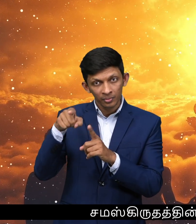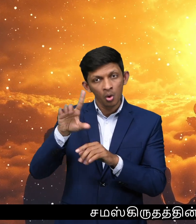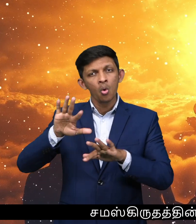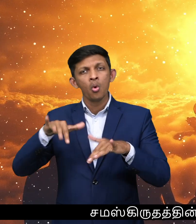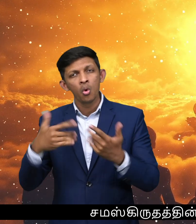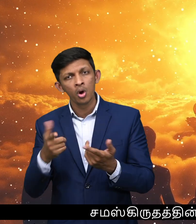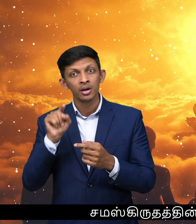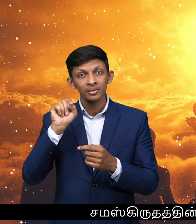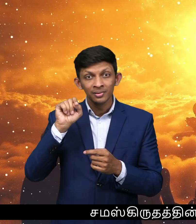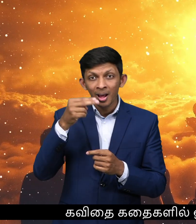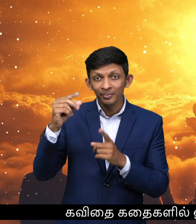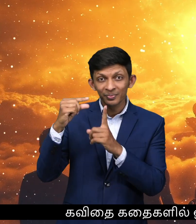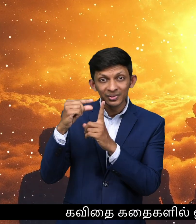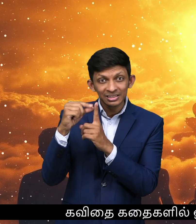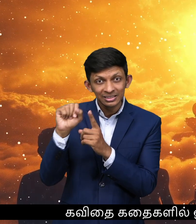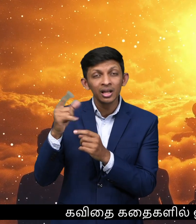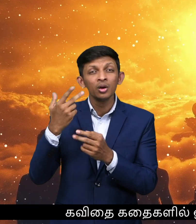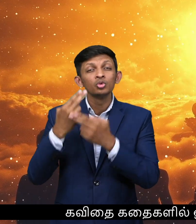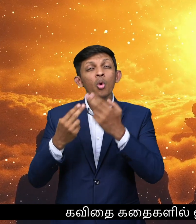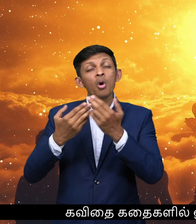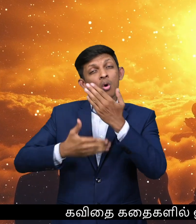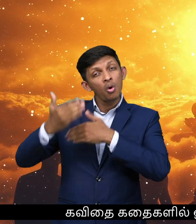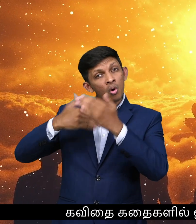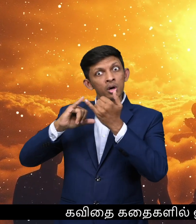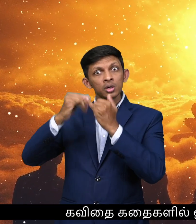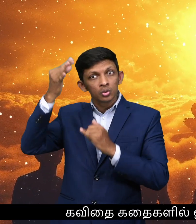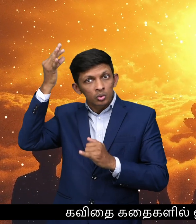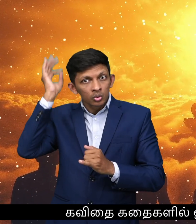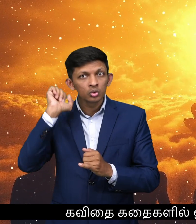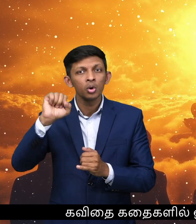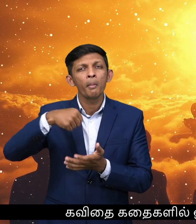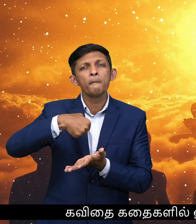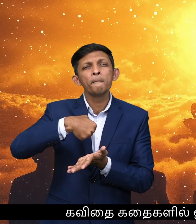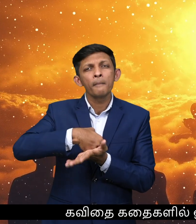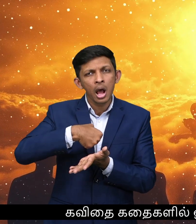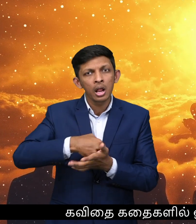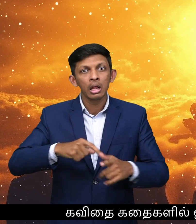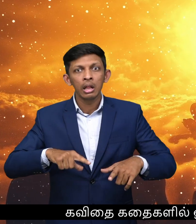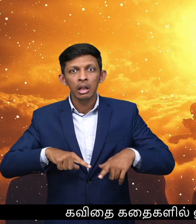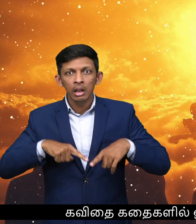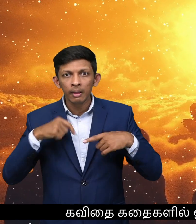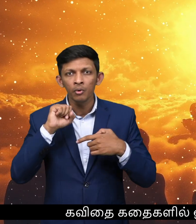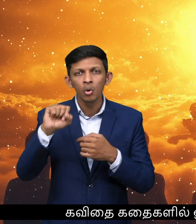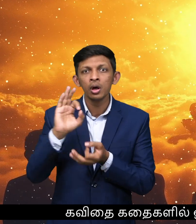ஆரம்பகால காவிய அல்லது கவிதை கதைகளில் ஒன்றான புத்த சரிதா எழுதினார்.